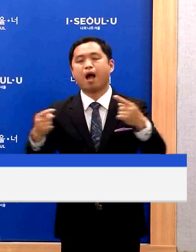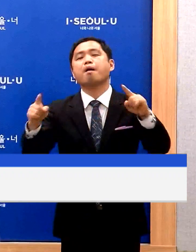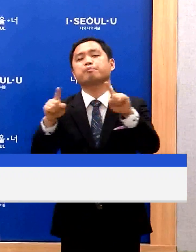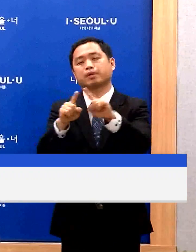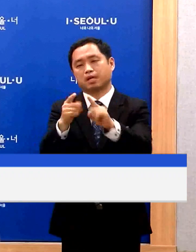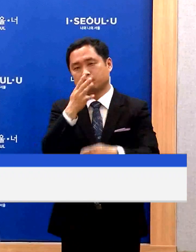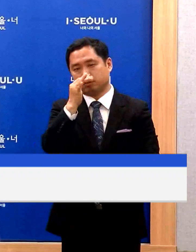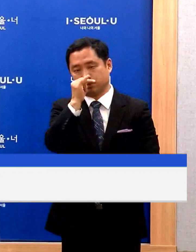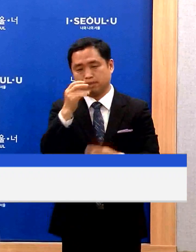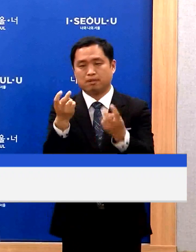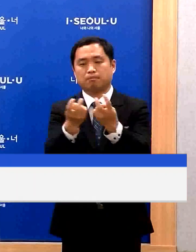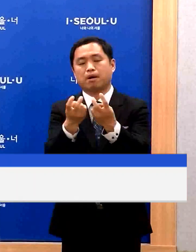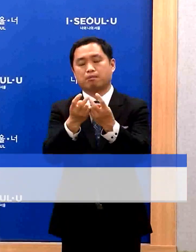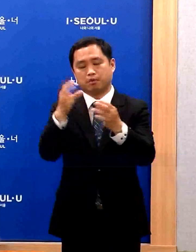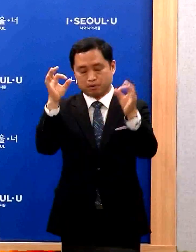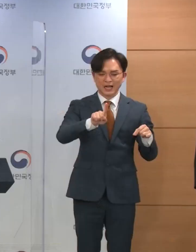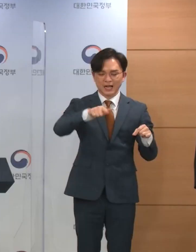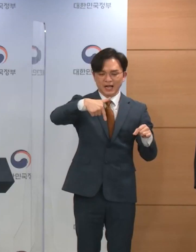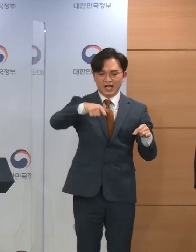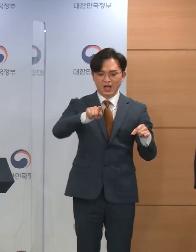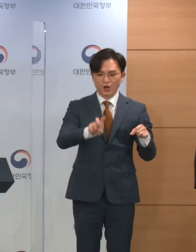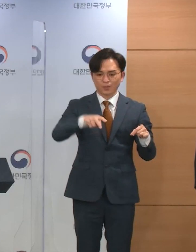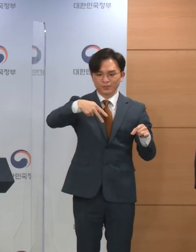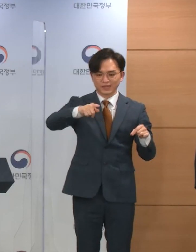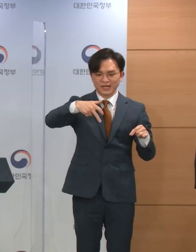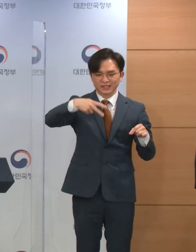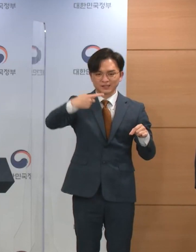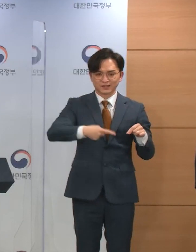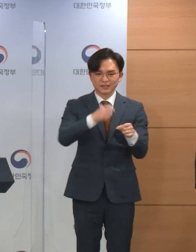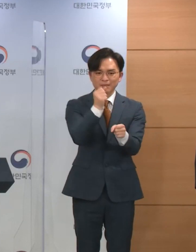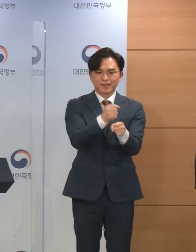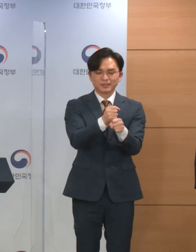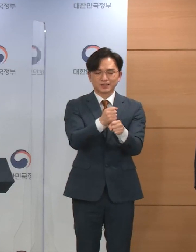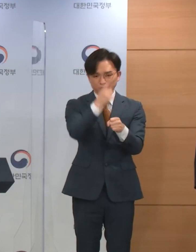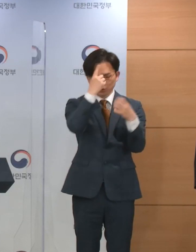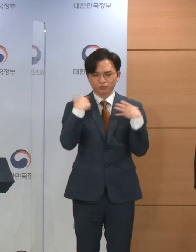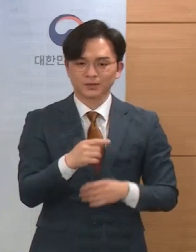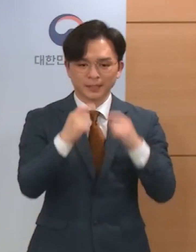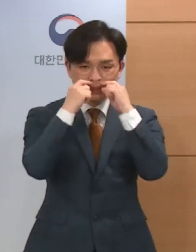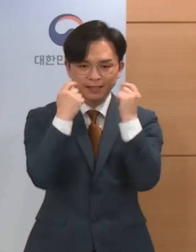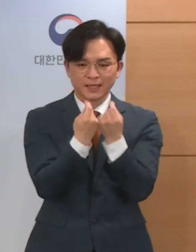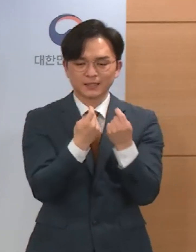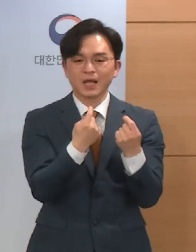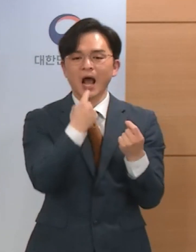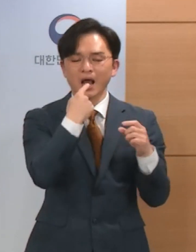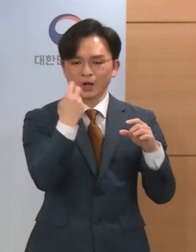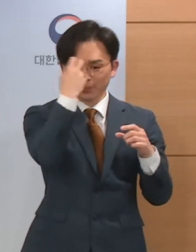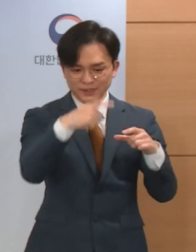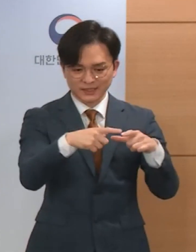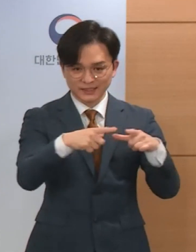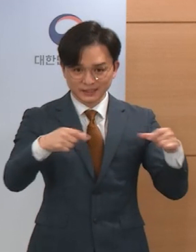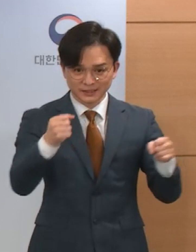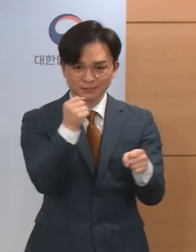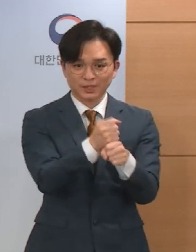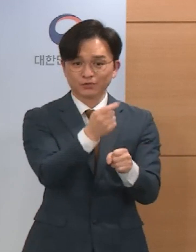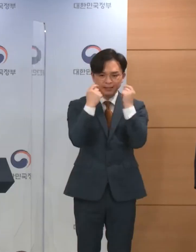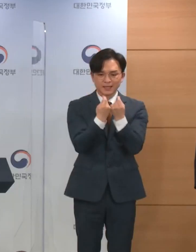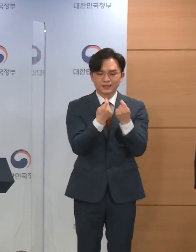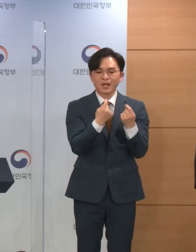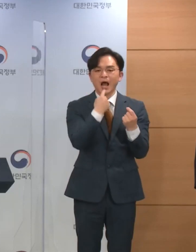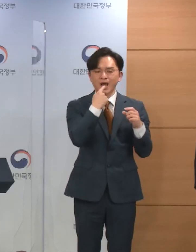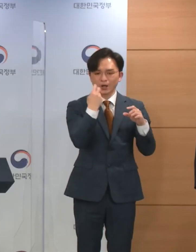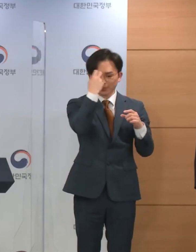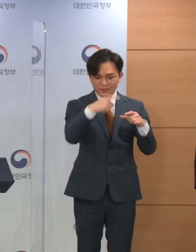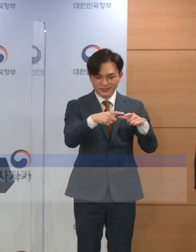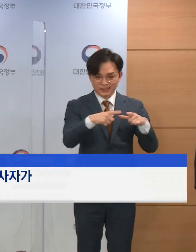바꾸어 나가겠습니다 정부는 자가 진단 키트 도인 속도를 높이기 위한 방안을 검토 합니다